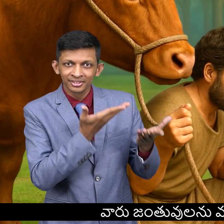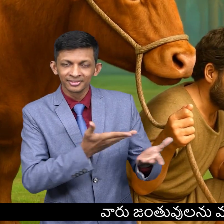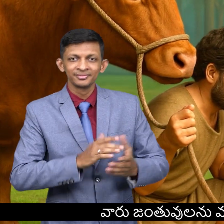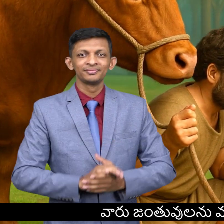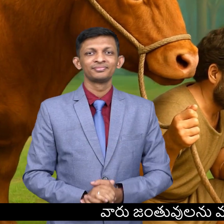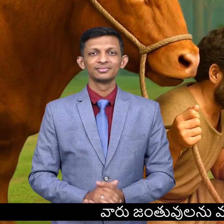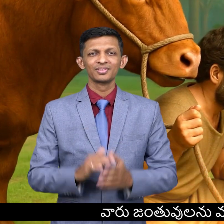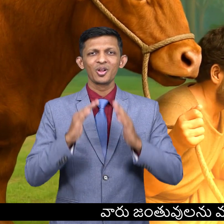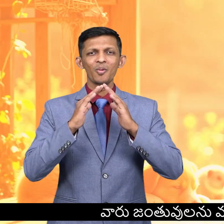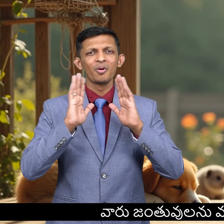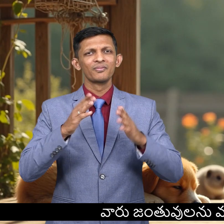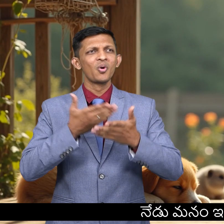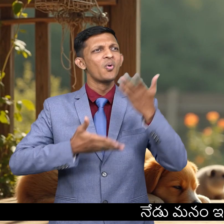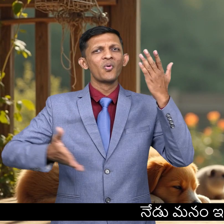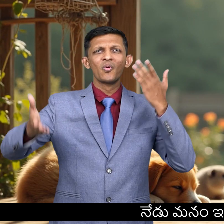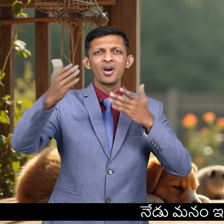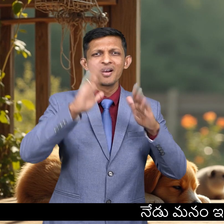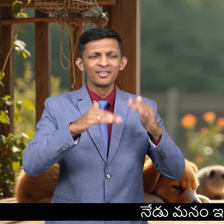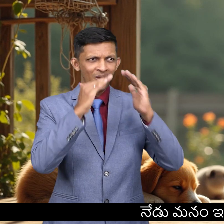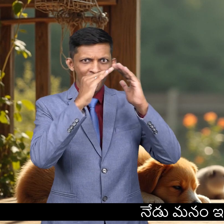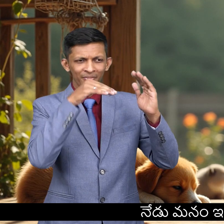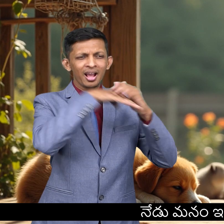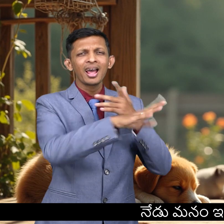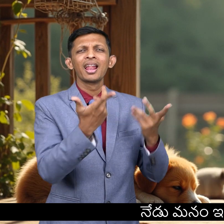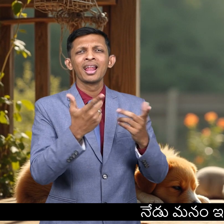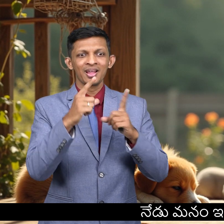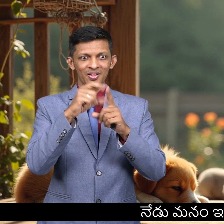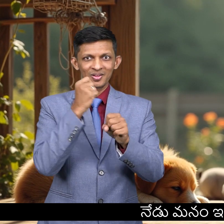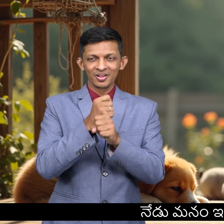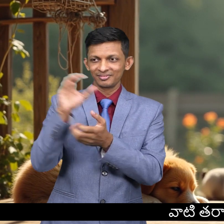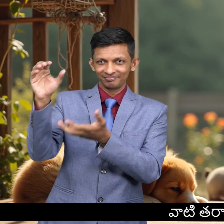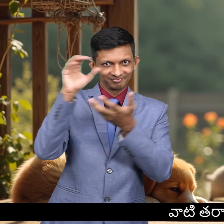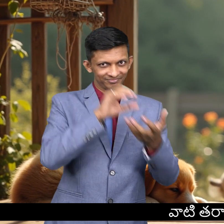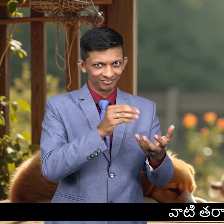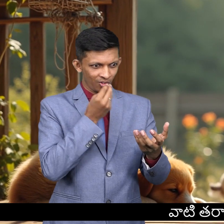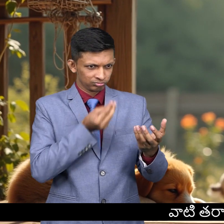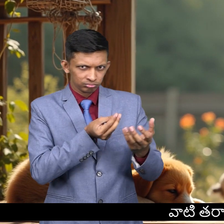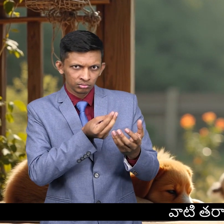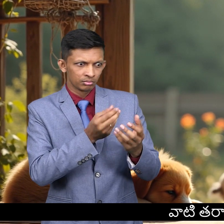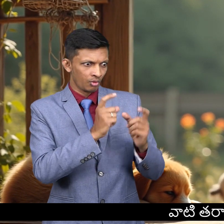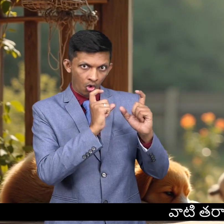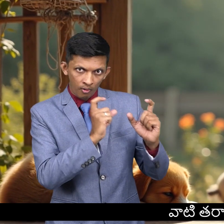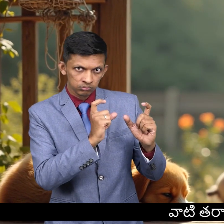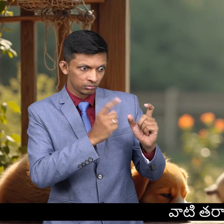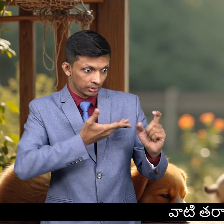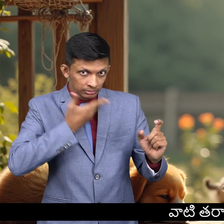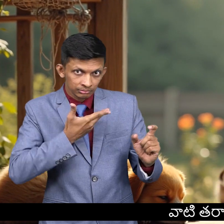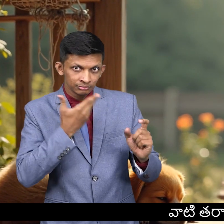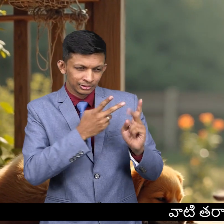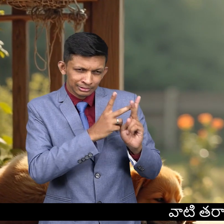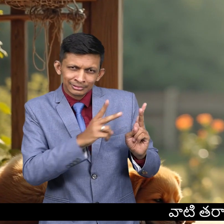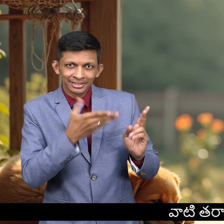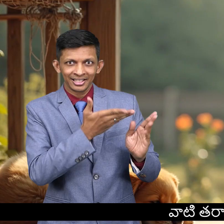మచ్చిక చేసుకోవడం ప్రారంభించారు. నేడు మనం ఇంట్లో పెంచుకునే జంతువులు వాటి తర్వాతి తరాలకు చెందినవి.